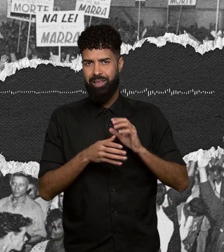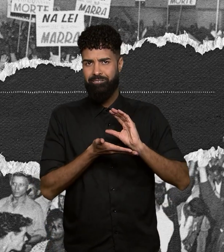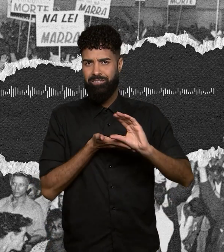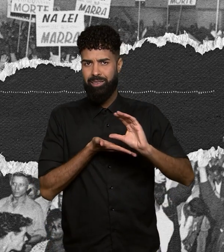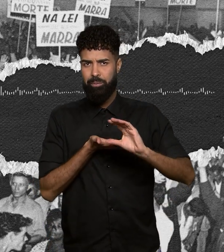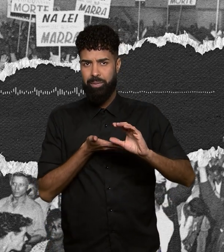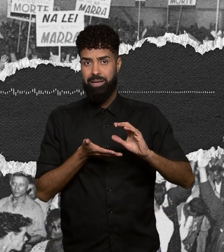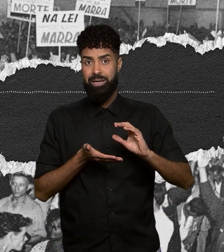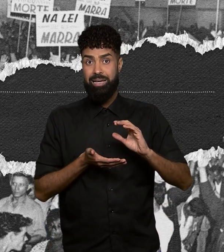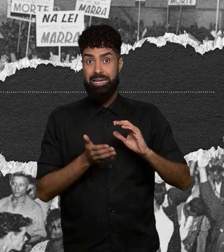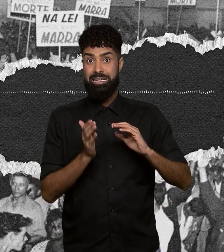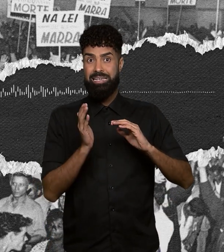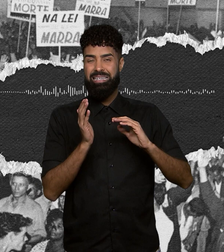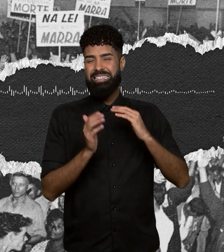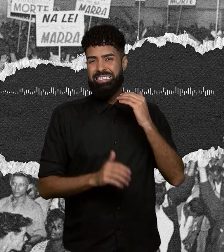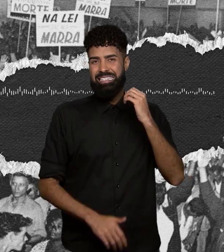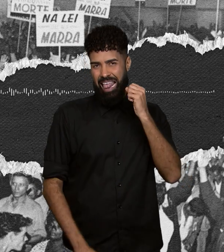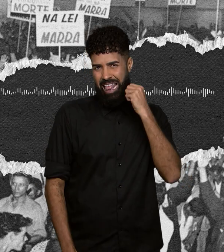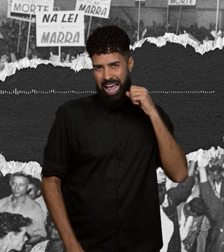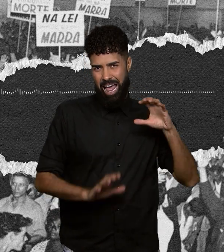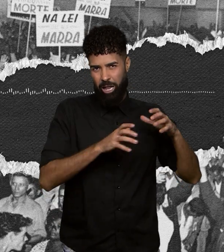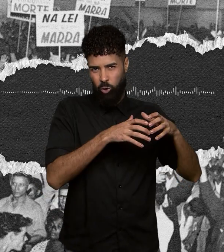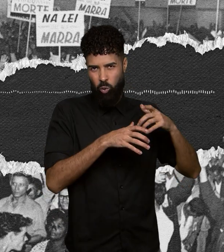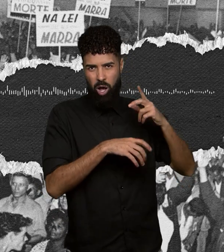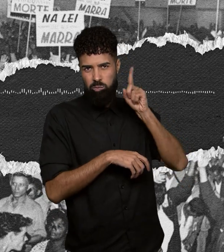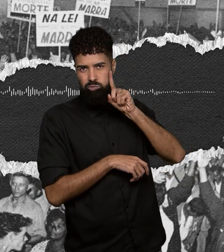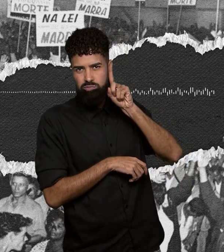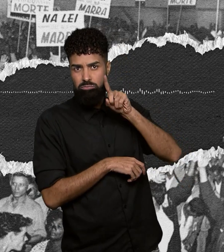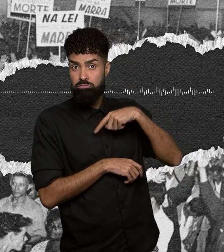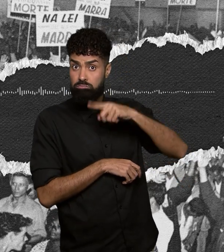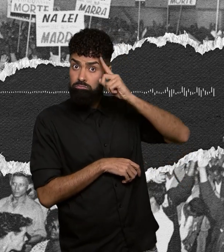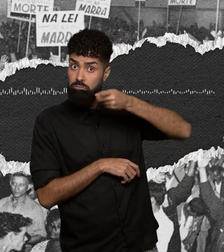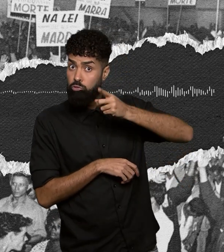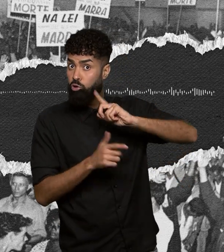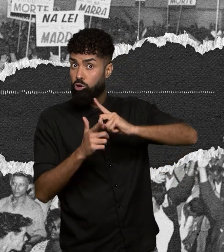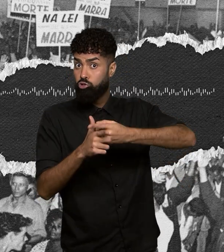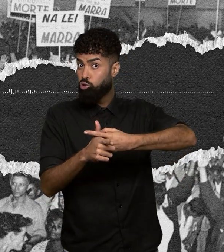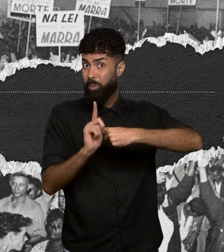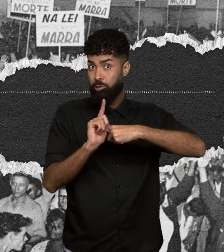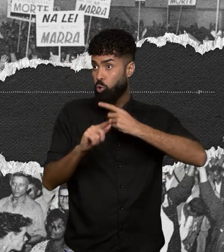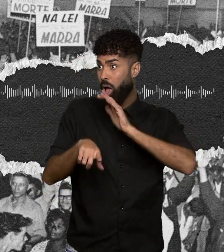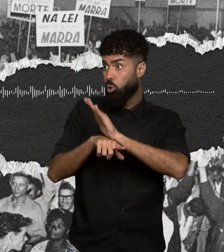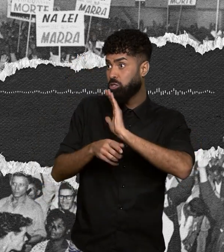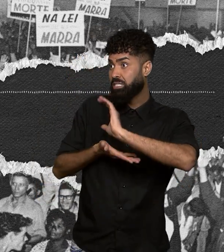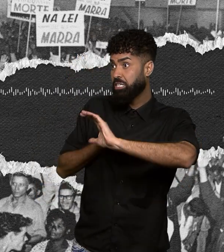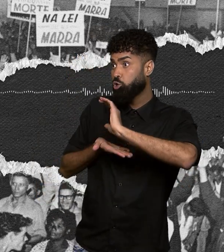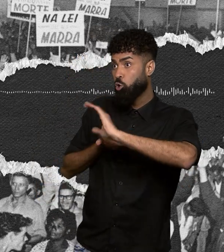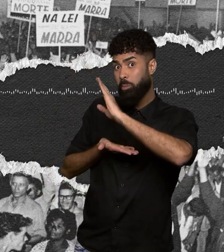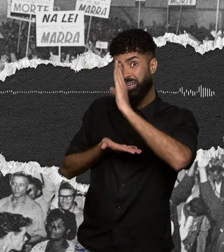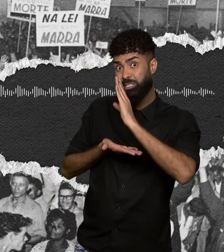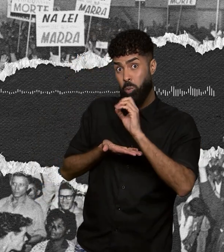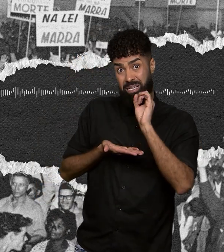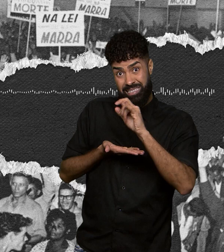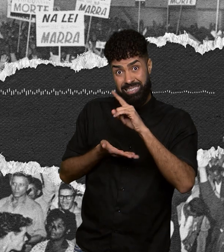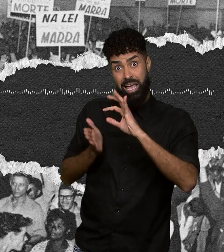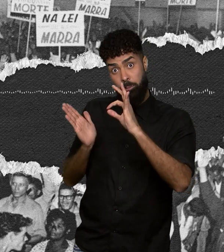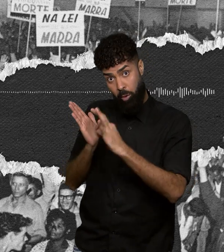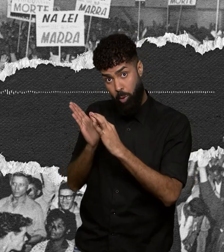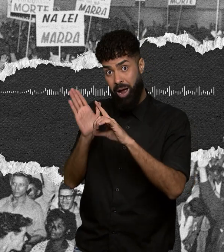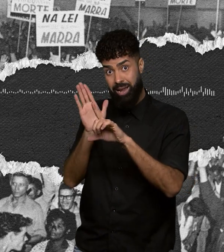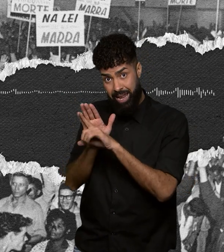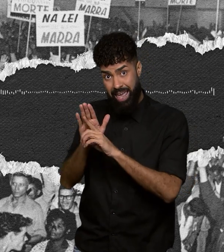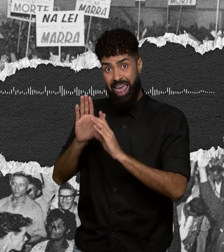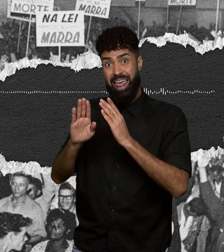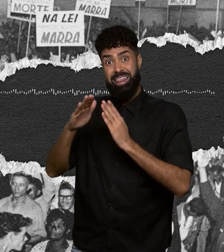senado dos Estados Unidos recomendou a imediata suspensão dos auxílios financeiros ao Brasil Caso seja promulgada a lei de